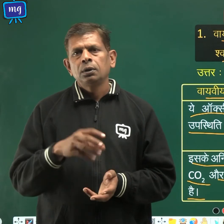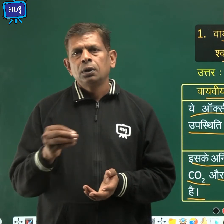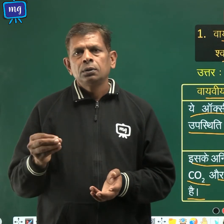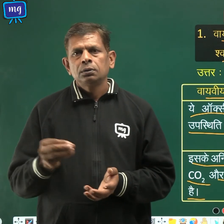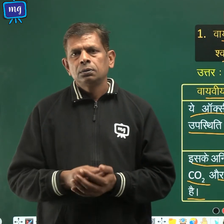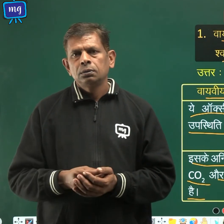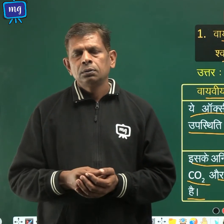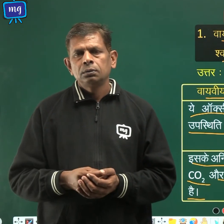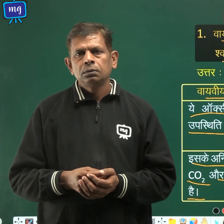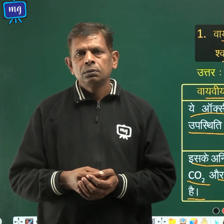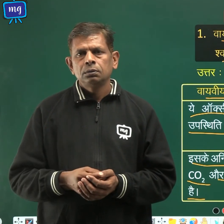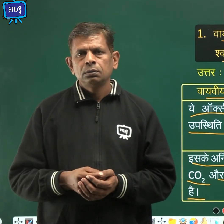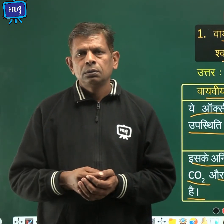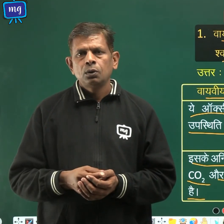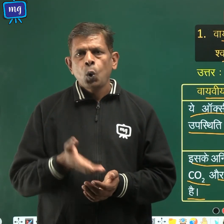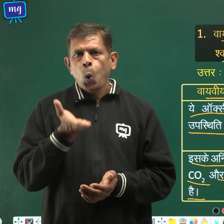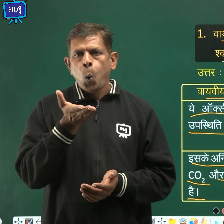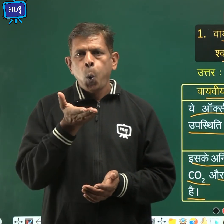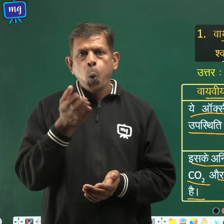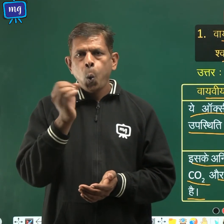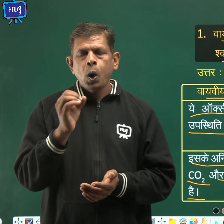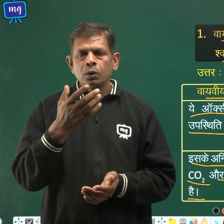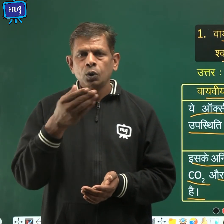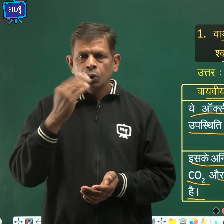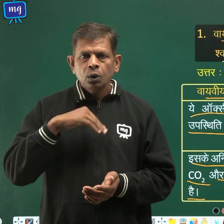अर्थात अवायवीय श्वसन में